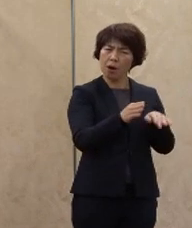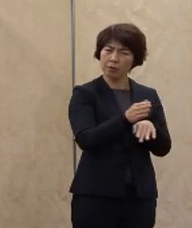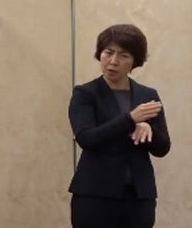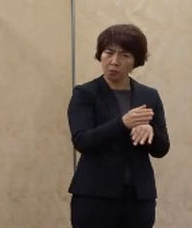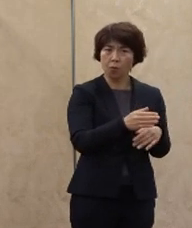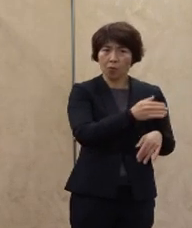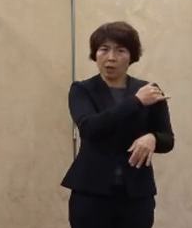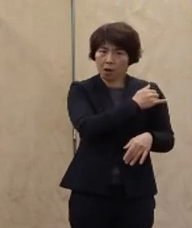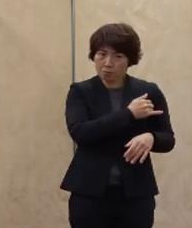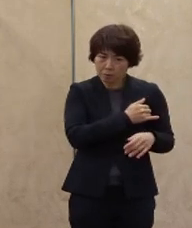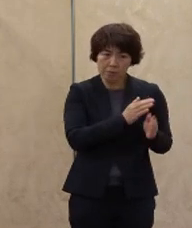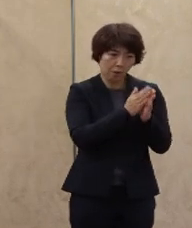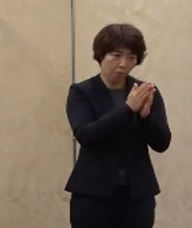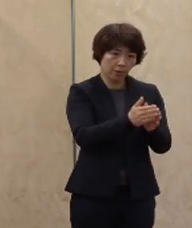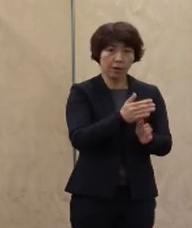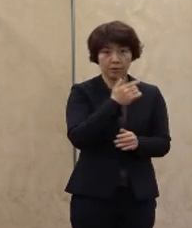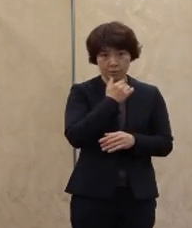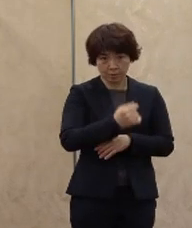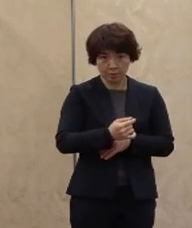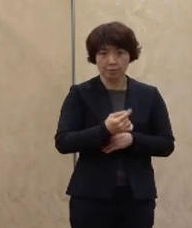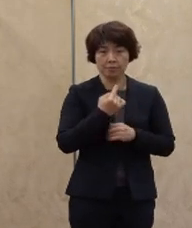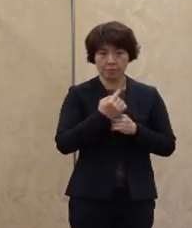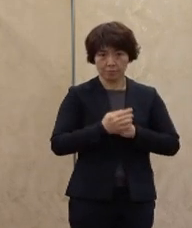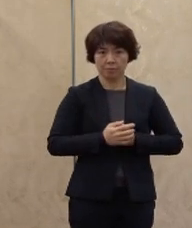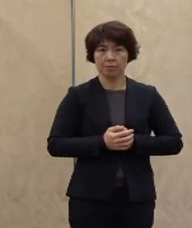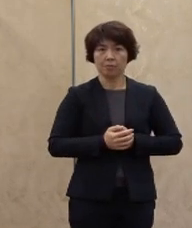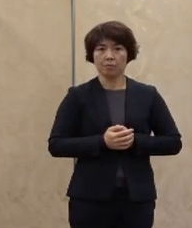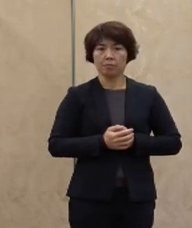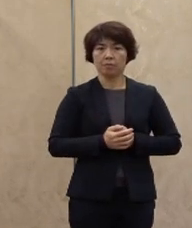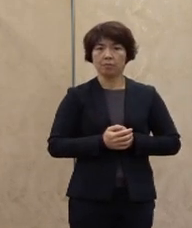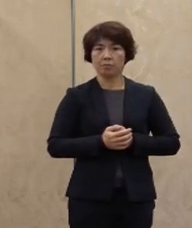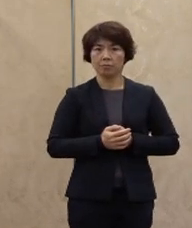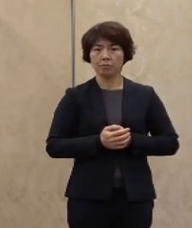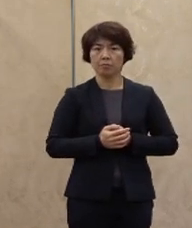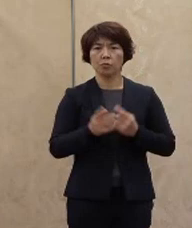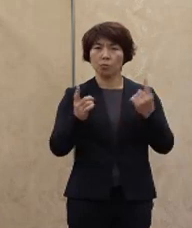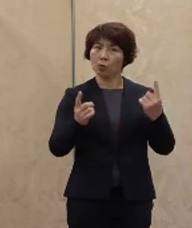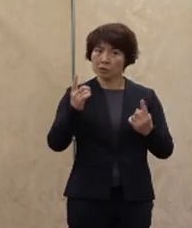割をお願いしたいというところなんです。なのでどっちかに